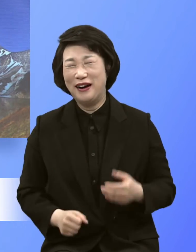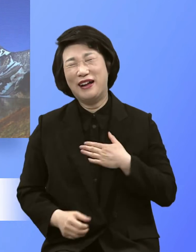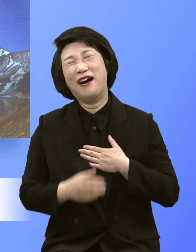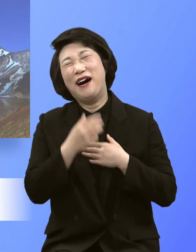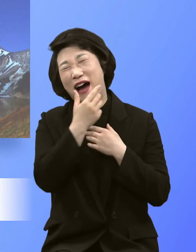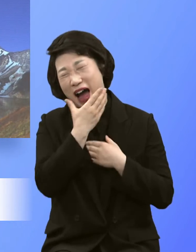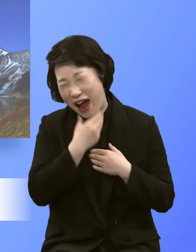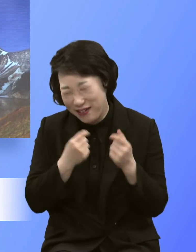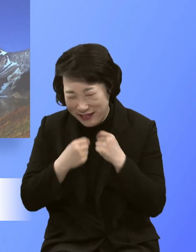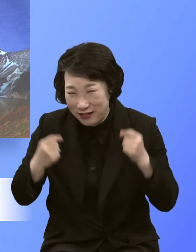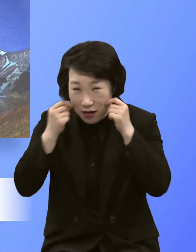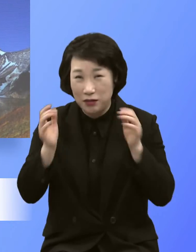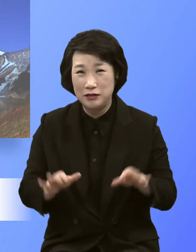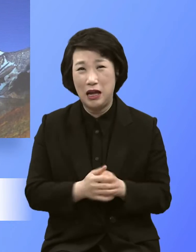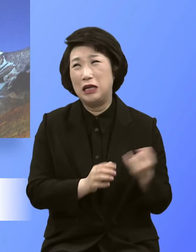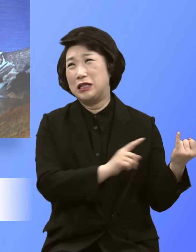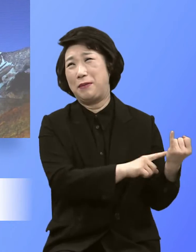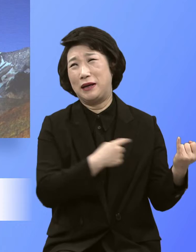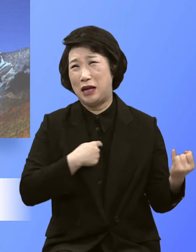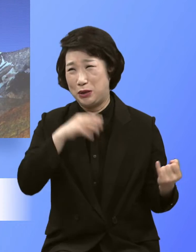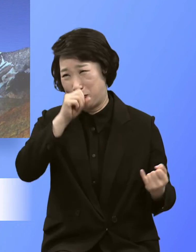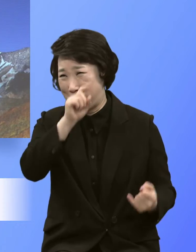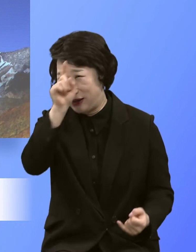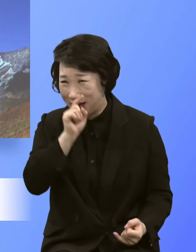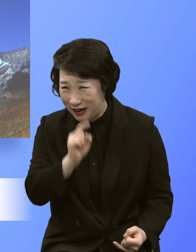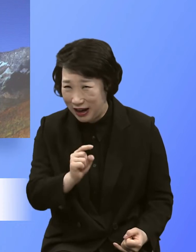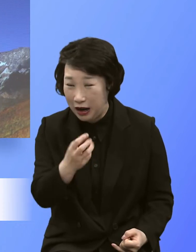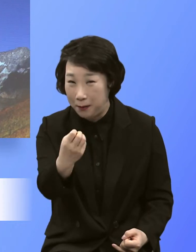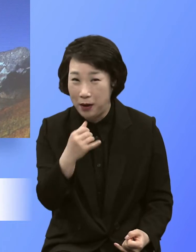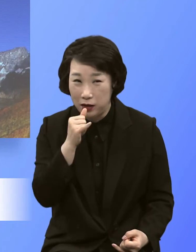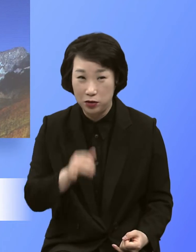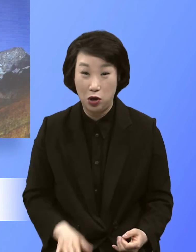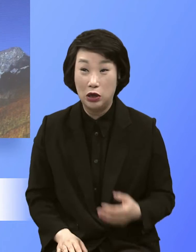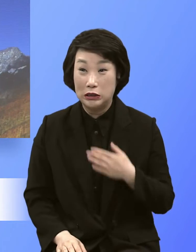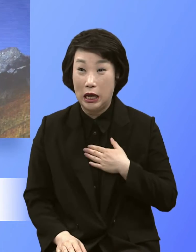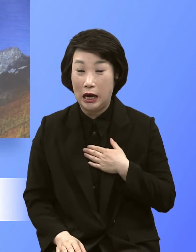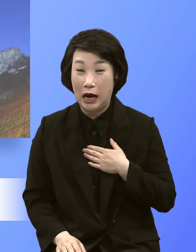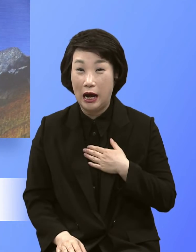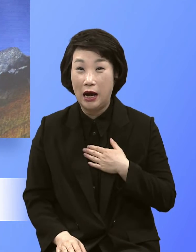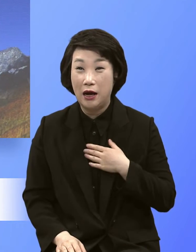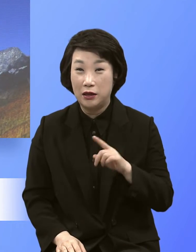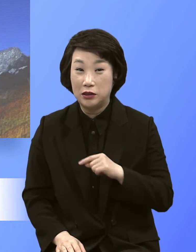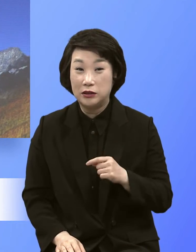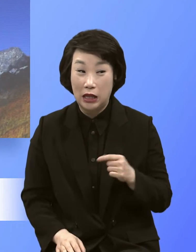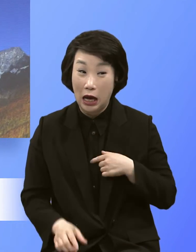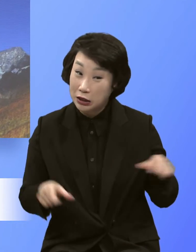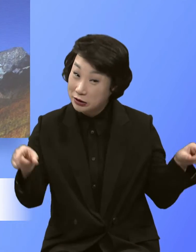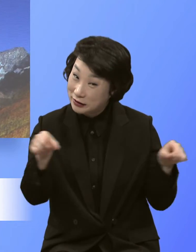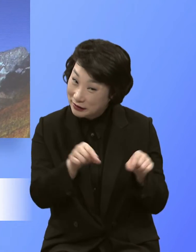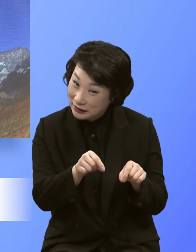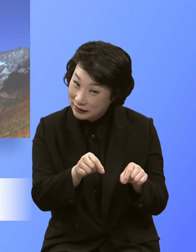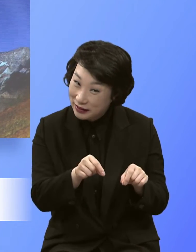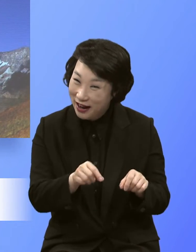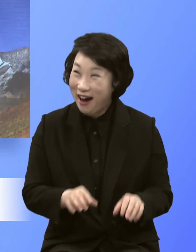좋지만 그 사람이 날 좋아하겠어요. 내가 한번 들어서서 얘기해 주래? 그랬더니